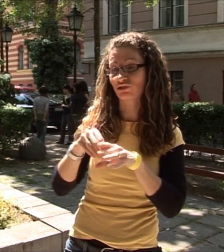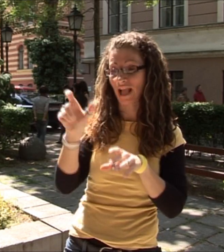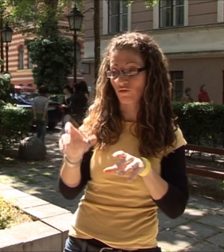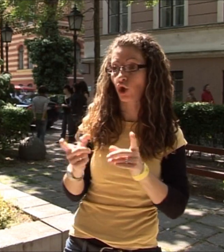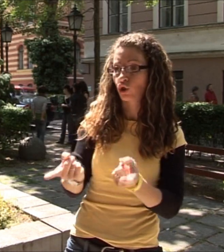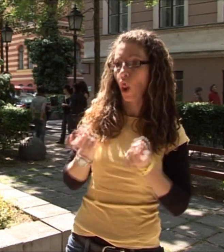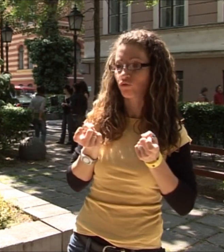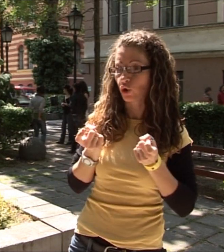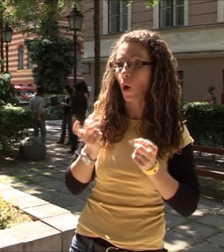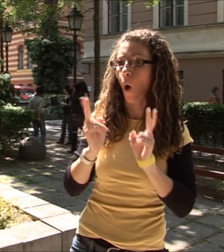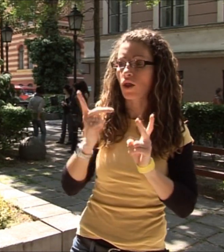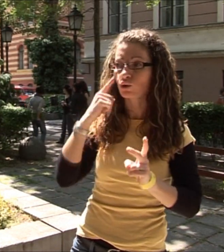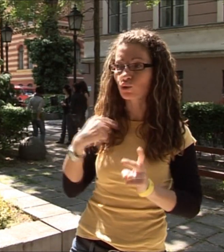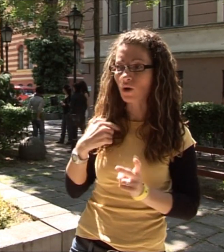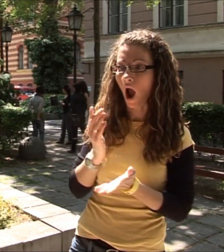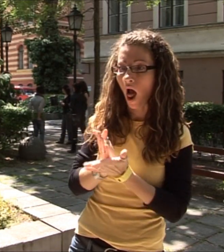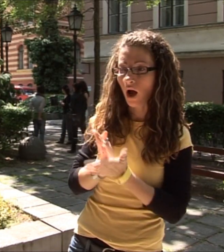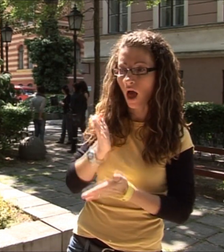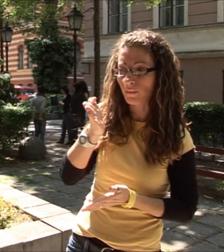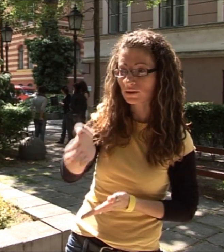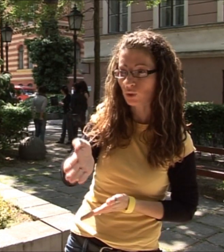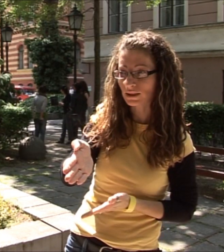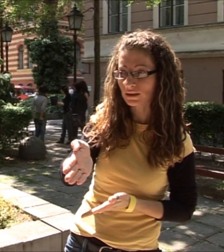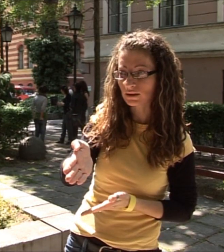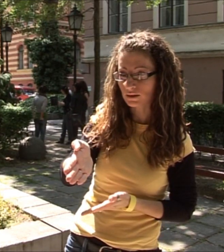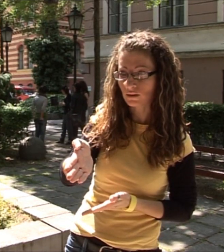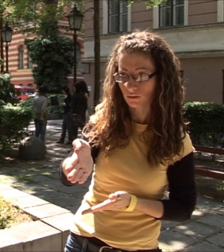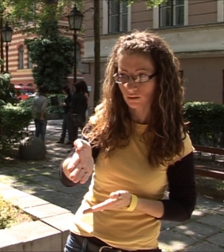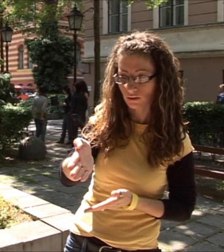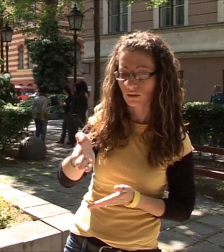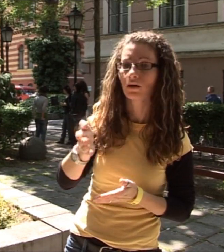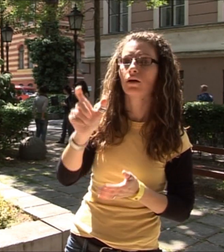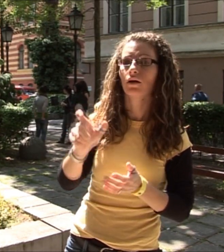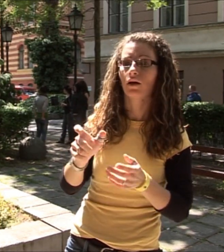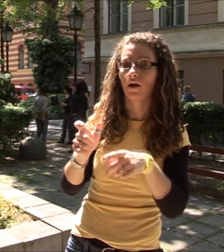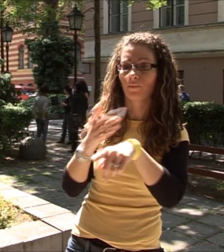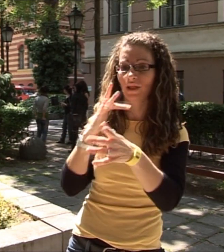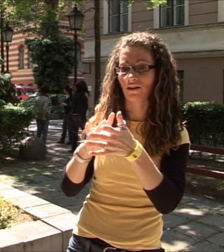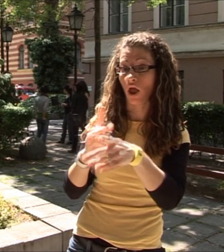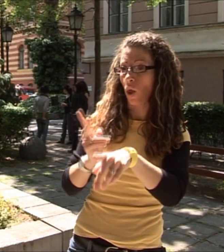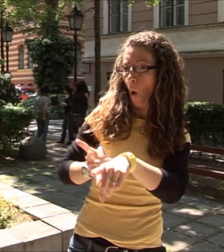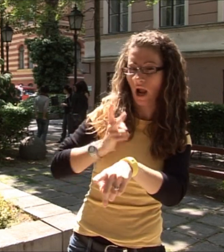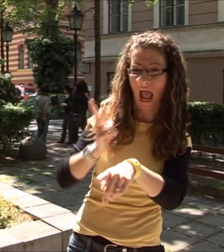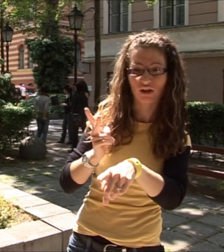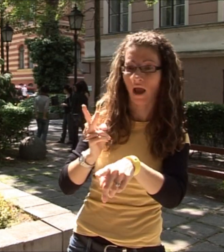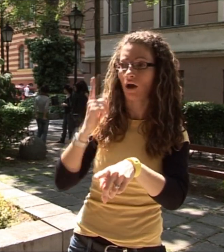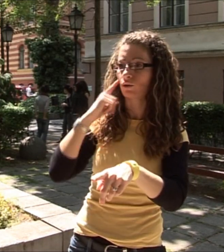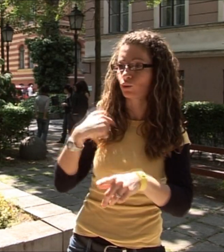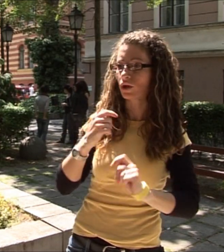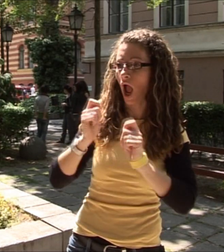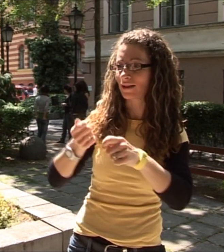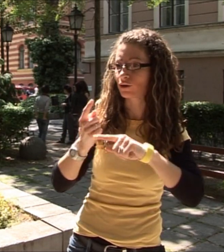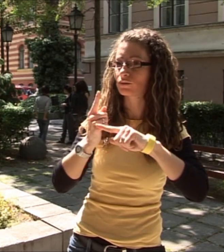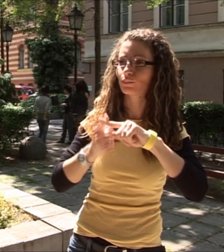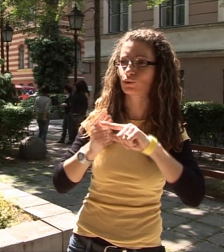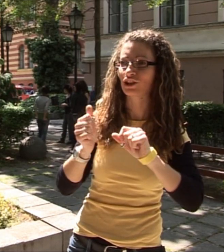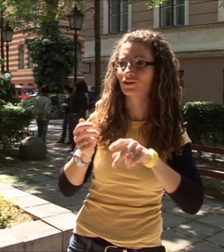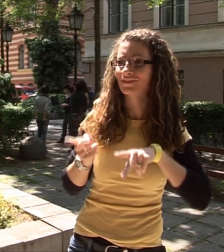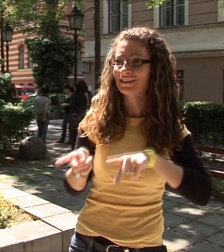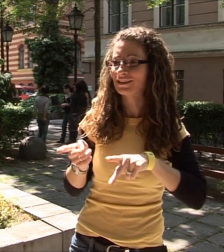ré feligö hogyan tudnak alkalmazkodni a helyzetz például ha jó feegbe van akkor tudok neki